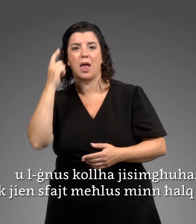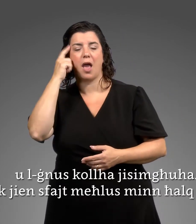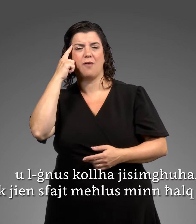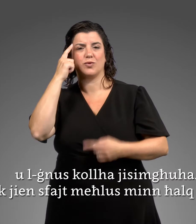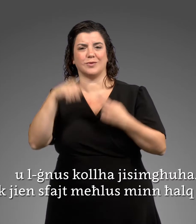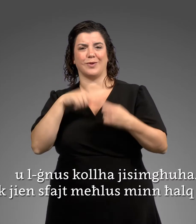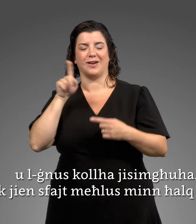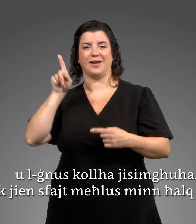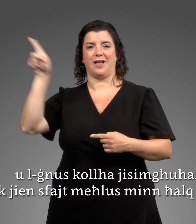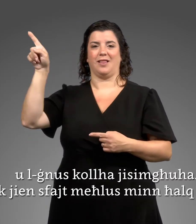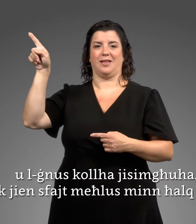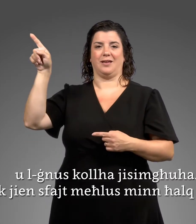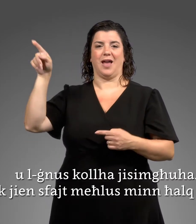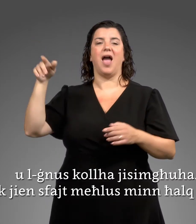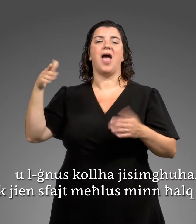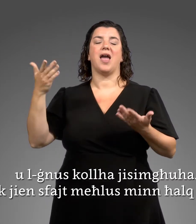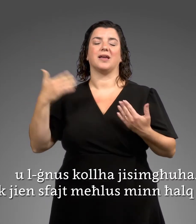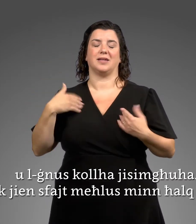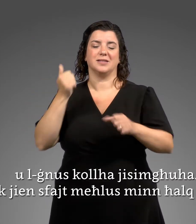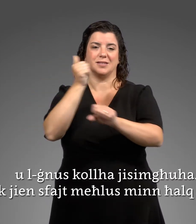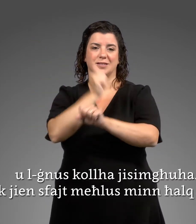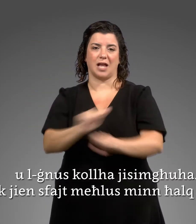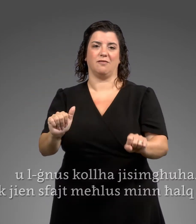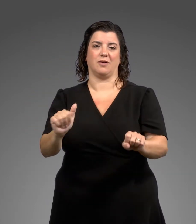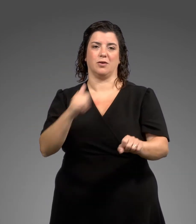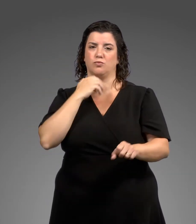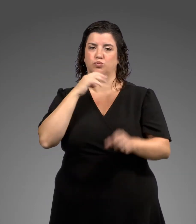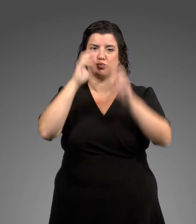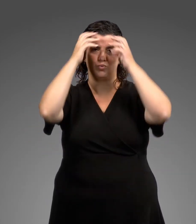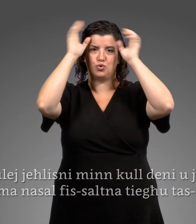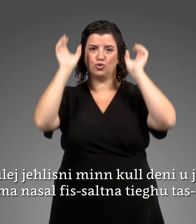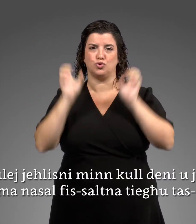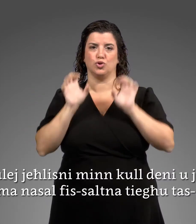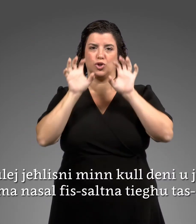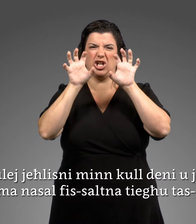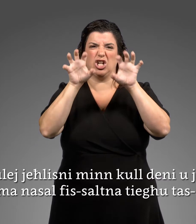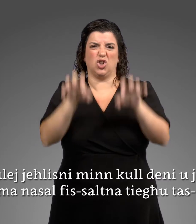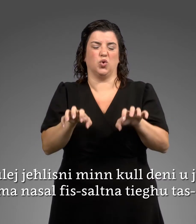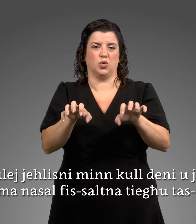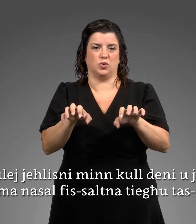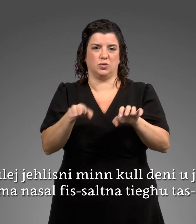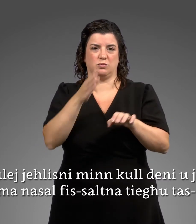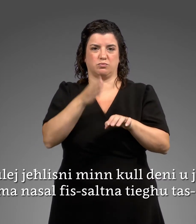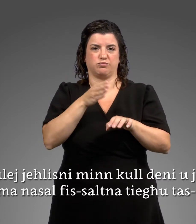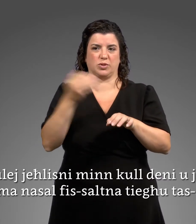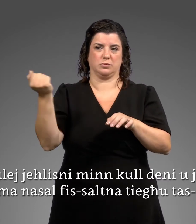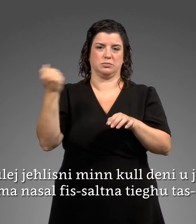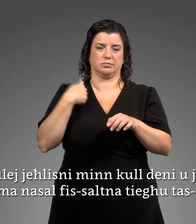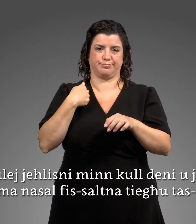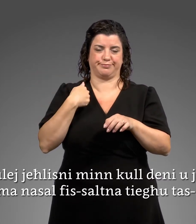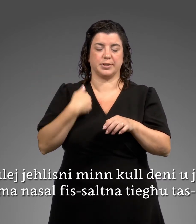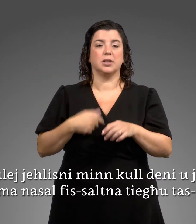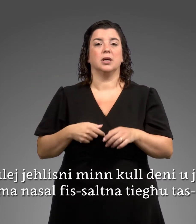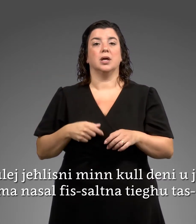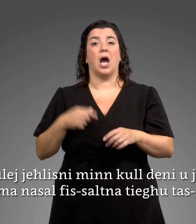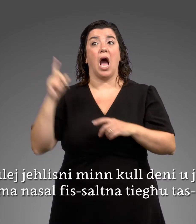Ekk jinsfajt maħlus Minħalq l-l-jum Il-mulej Jħallissni minn kuldani U jħarisni